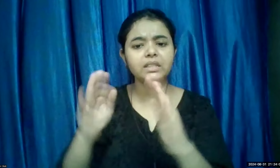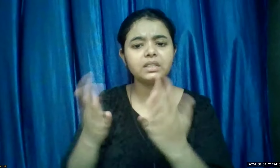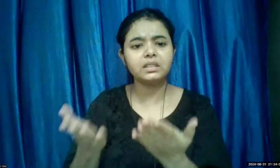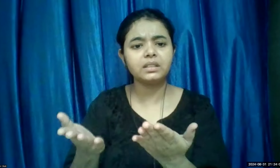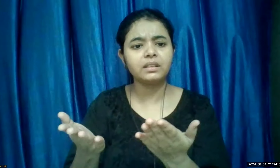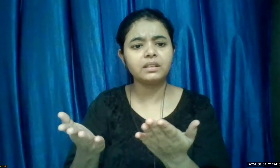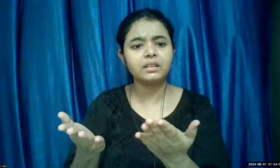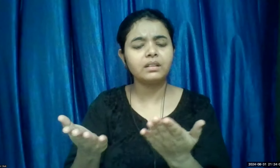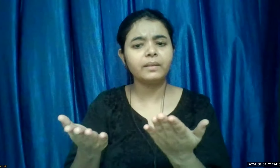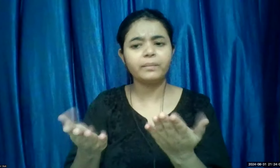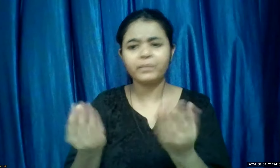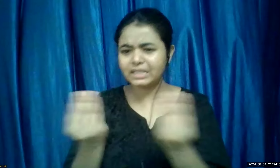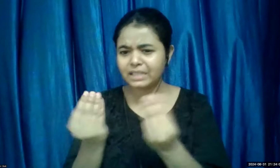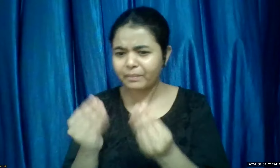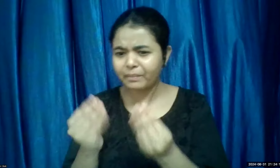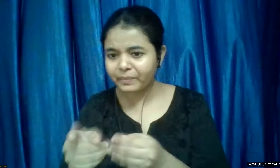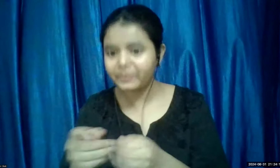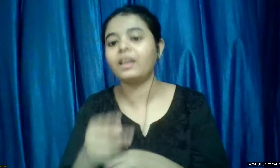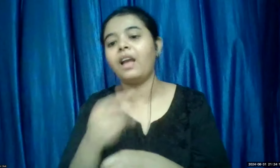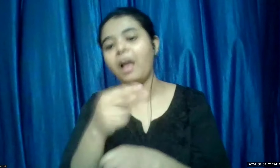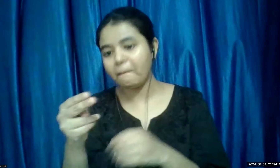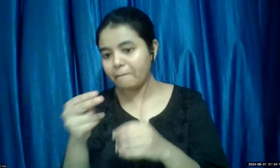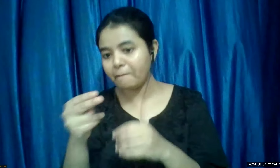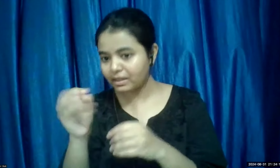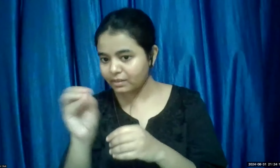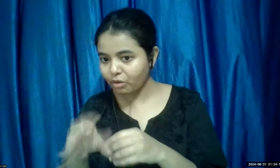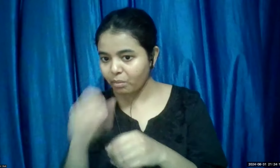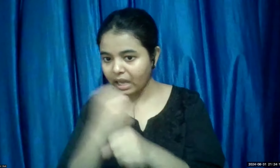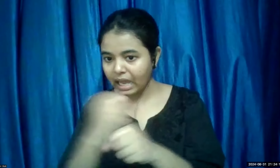तो कोई भक्त लिख रहे हैं कि उनका नाम था गजेंद्र,